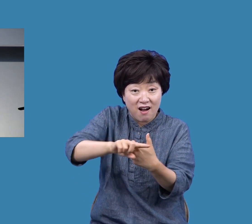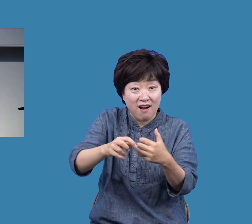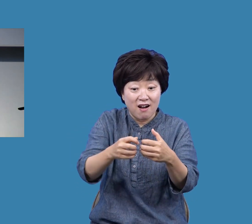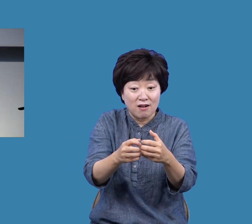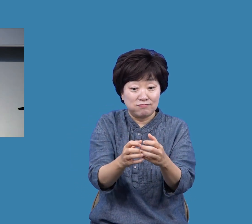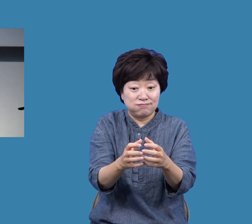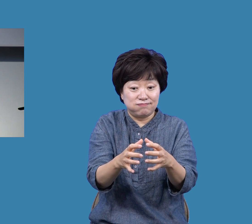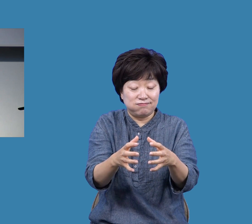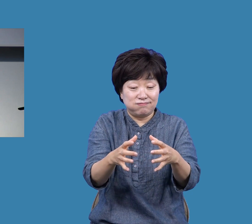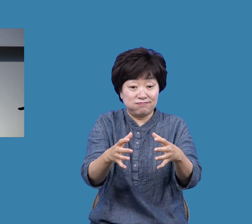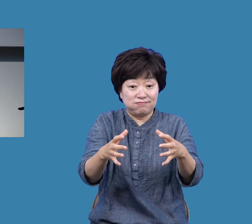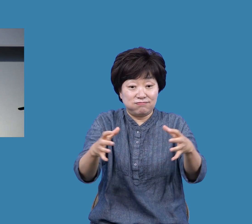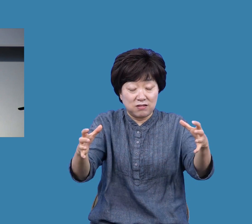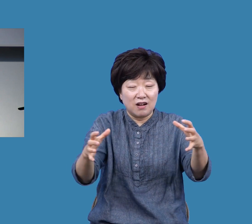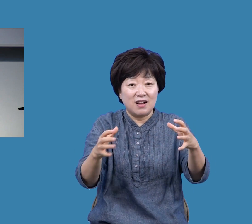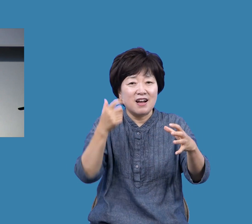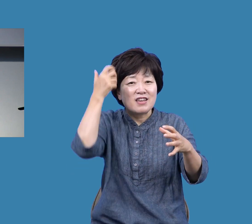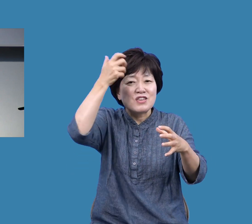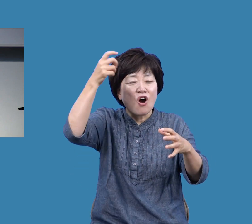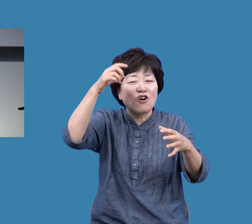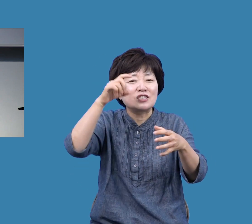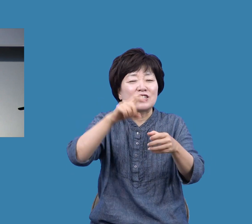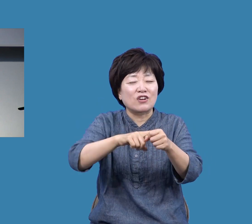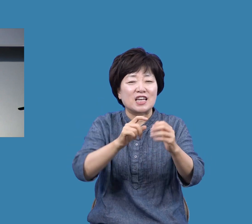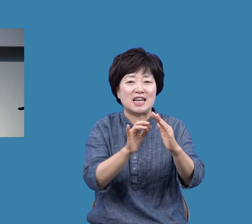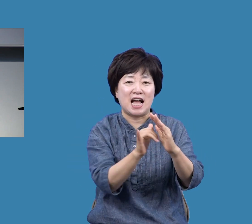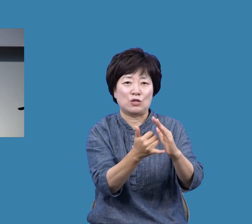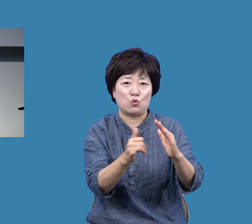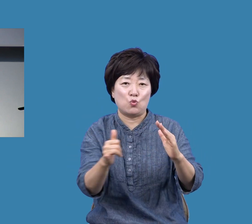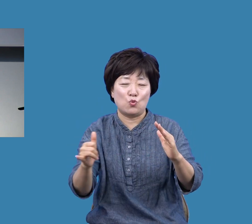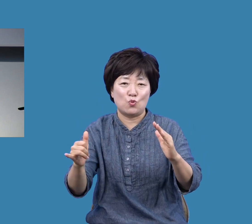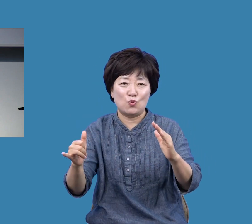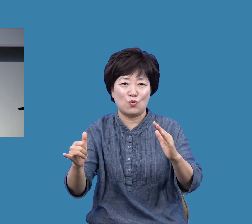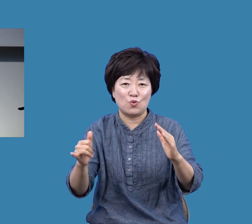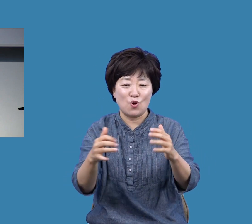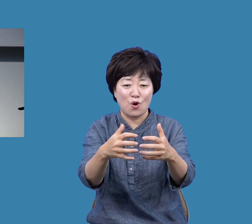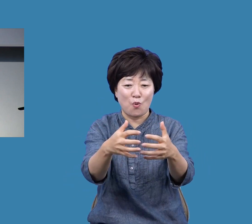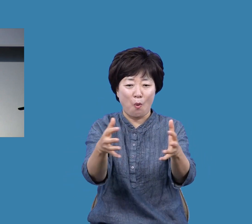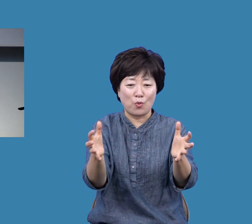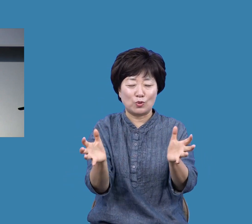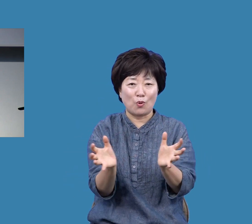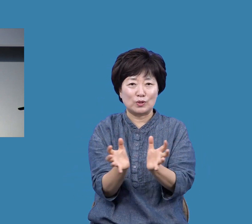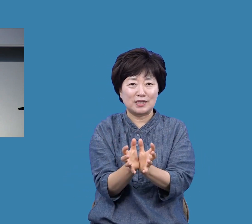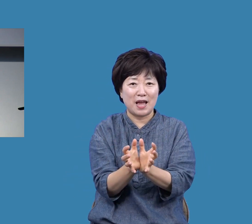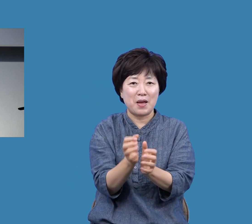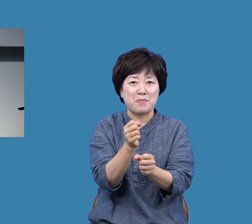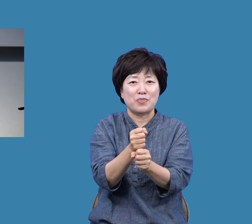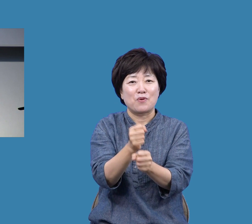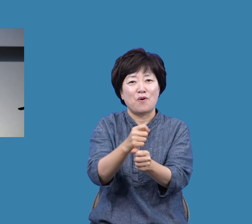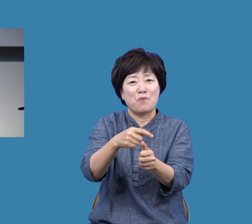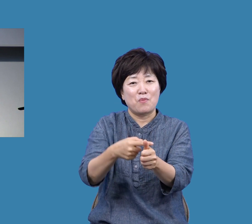영적인 가족들이 만들어져야 돼요. 그게 만들어지지 않으면 영적인 일을 하고 있지 않다는 뜻이야.